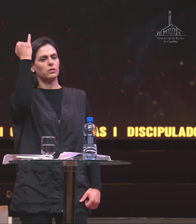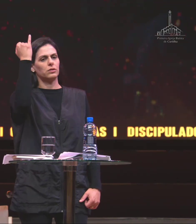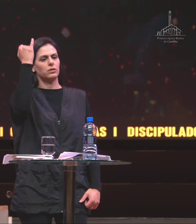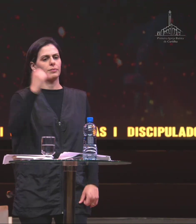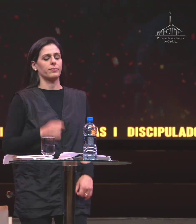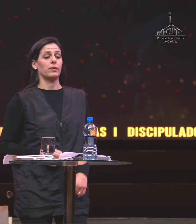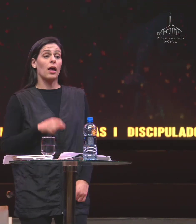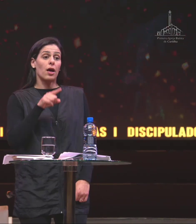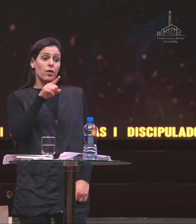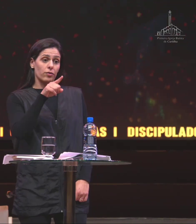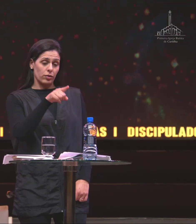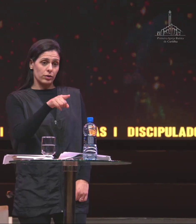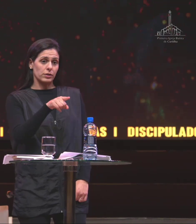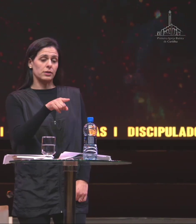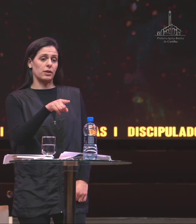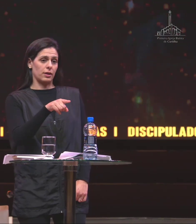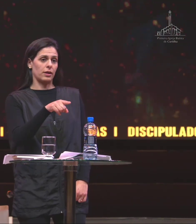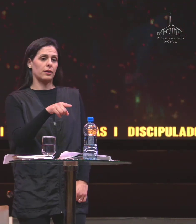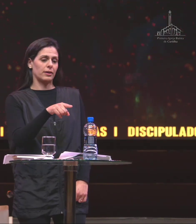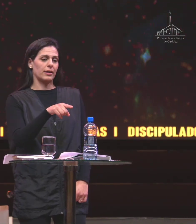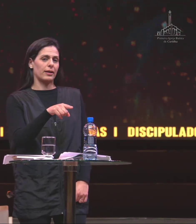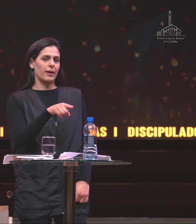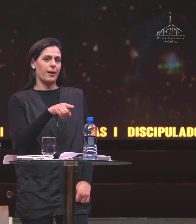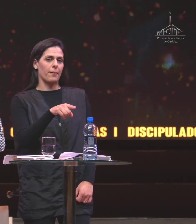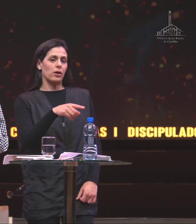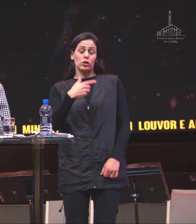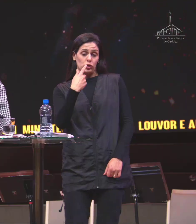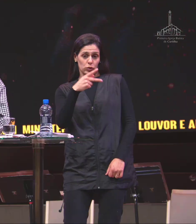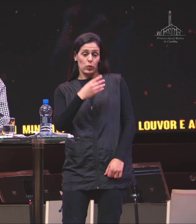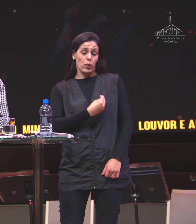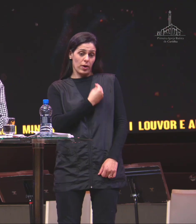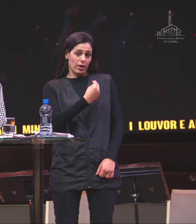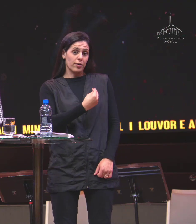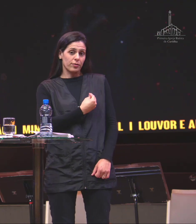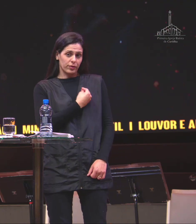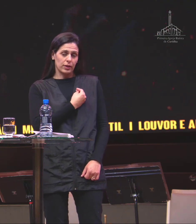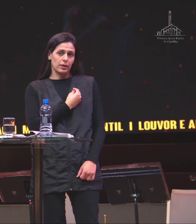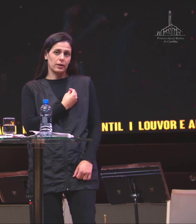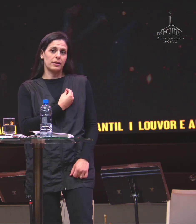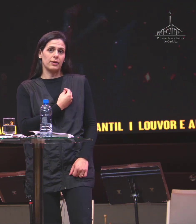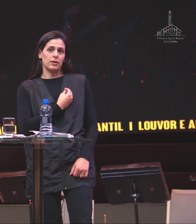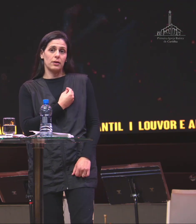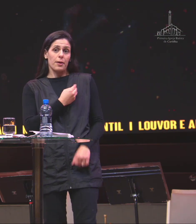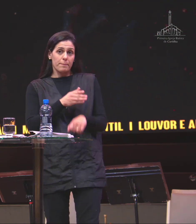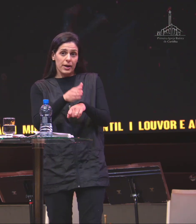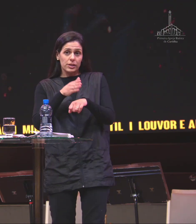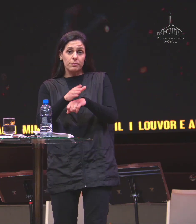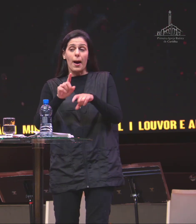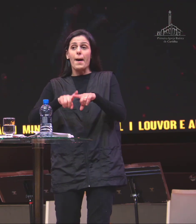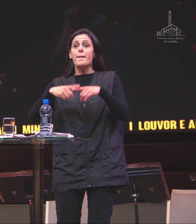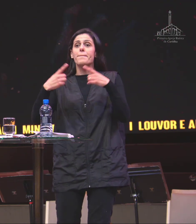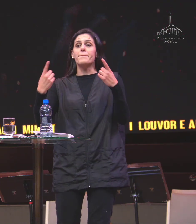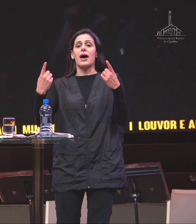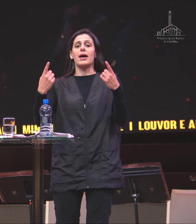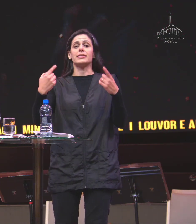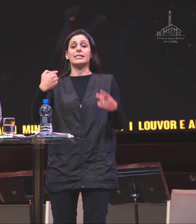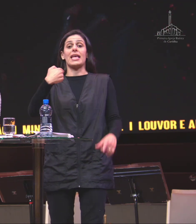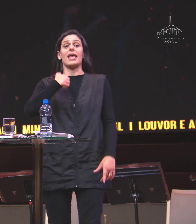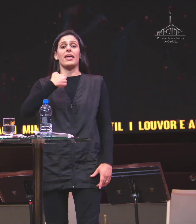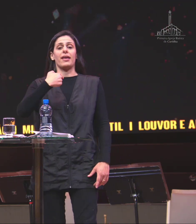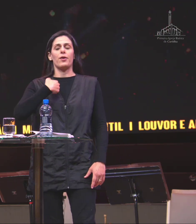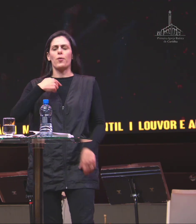tempo com Deus, quando eu entrei na universidade, eu comecei a questionar fortemente a minha fé. E eu orei, ainda bem que eu fui orar, né? Mas